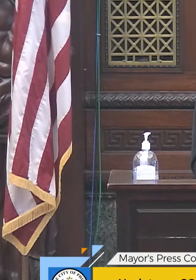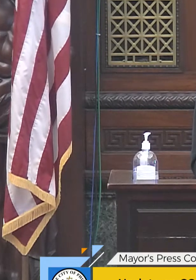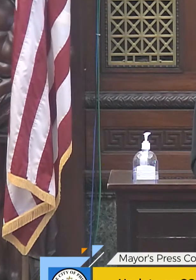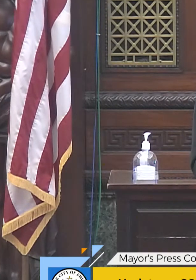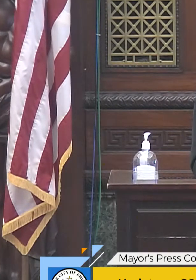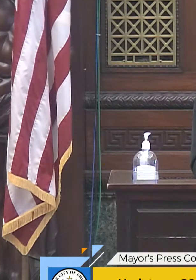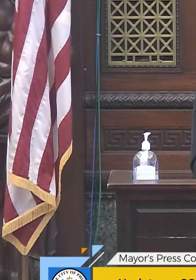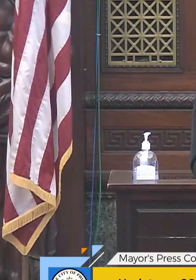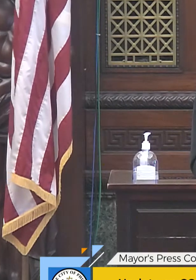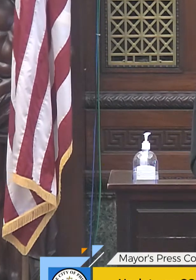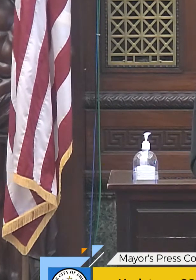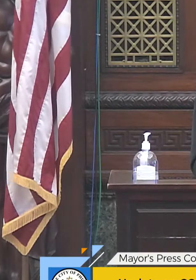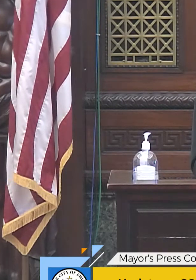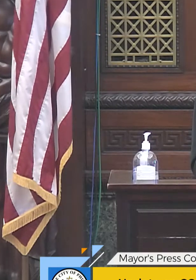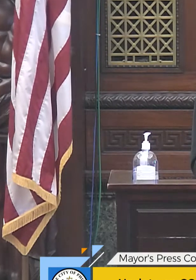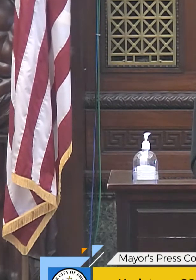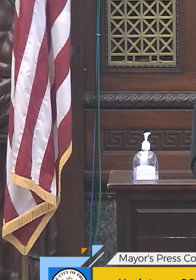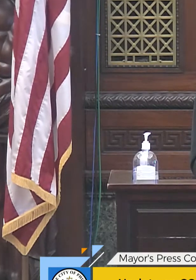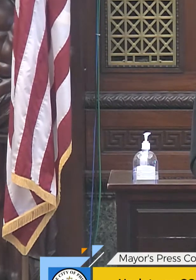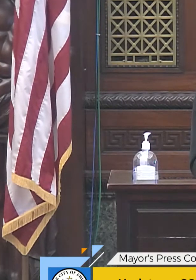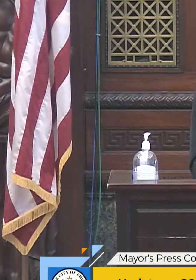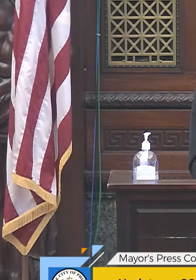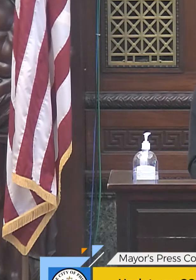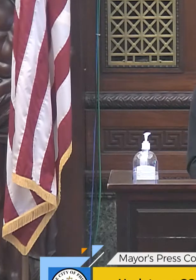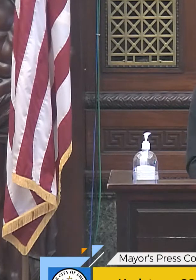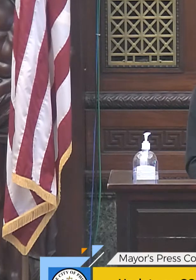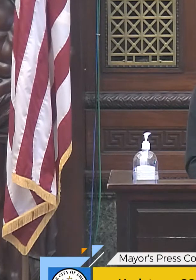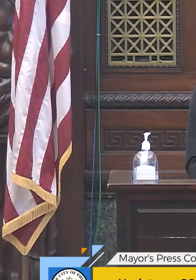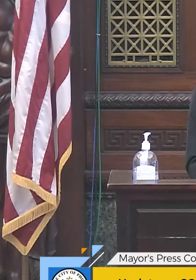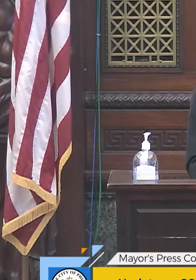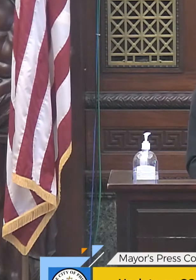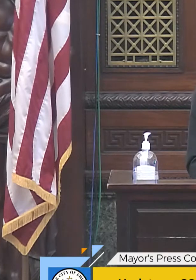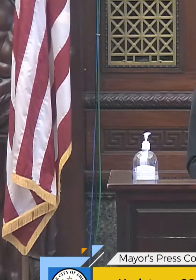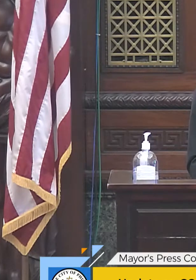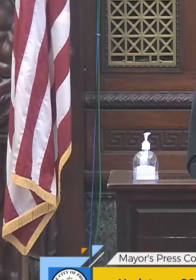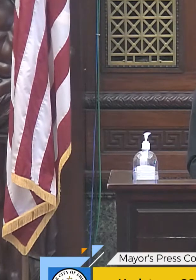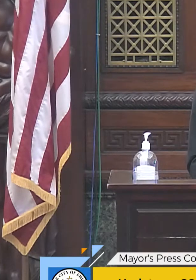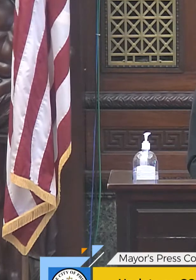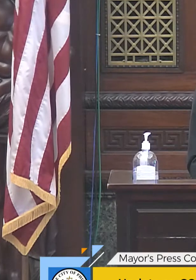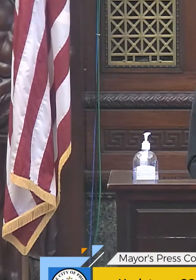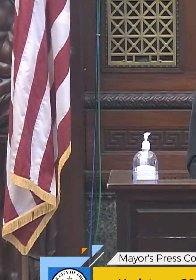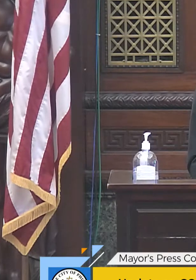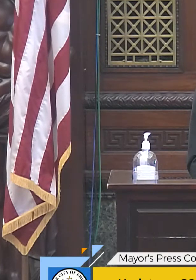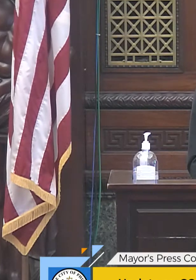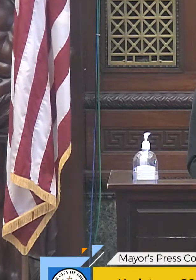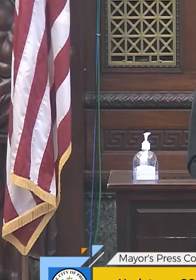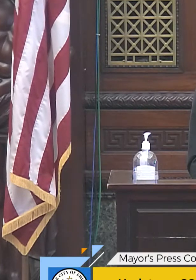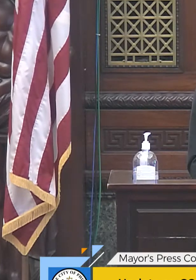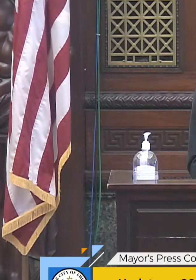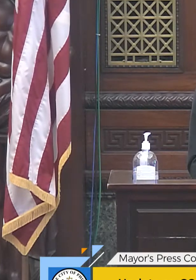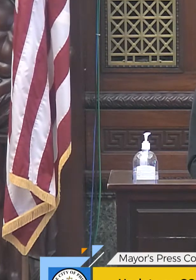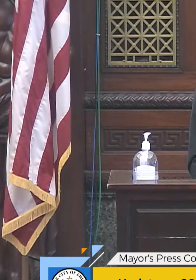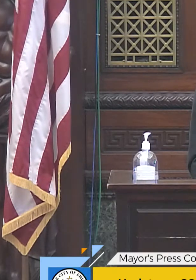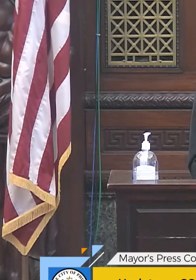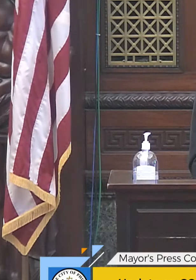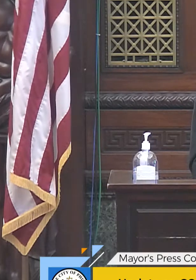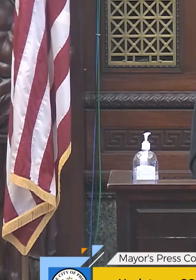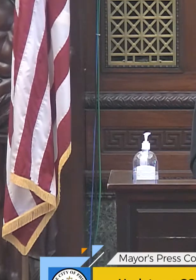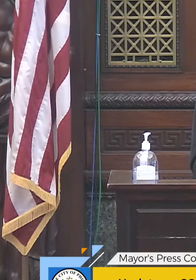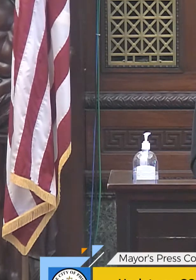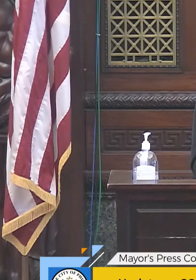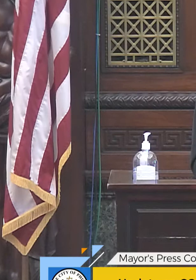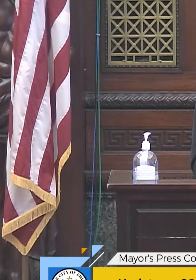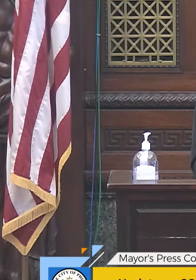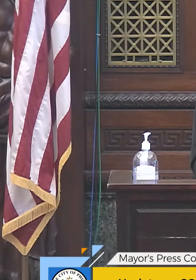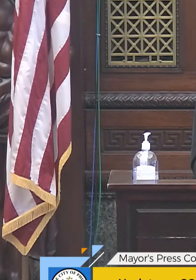Esta es ahora la actualización en materia de salud del comisionado Farley para el día 3 de abril del año 2020. El sistema de